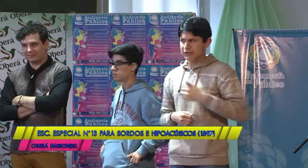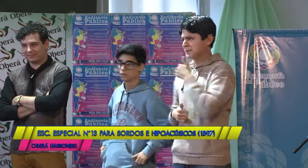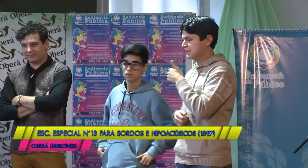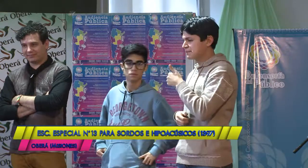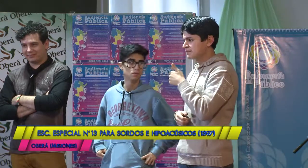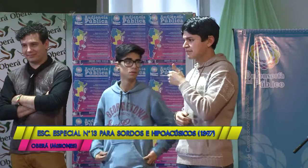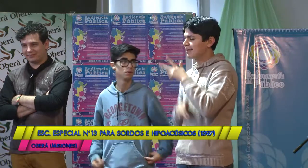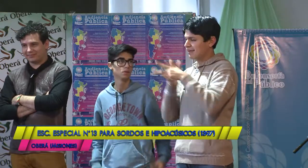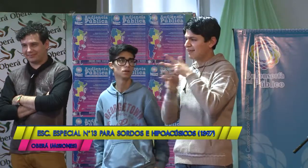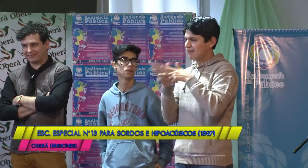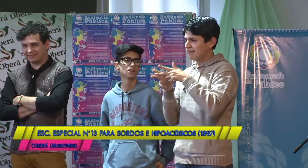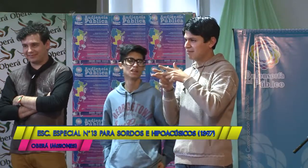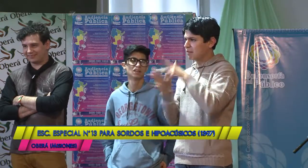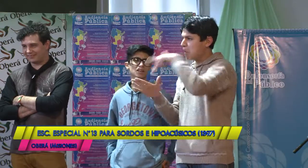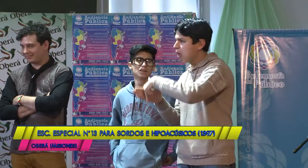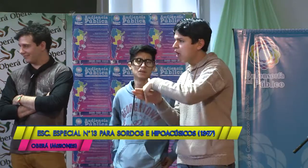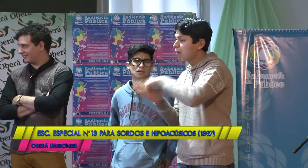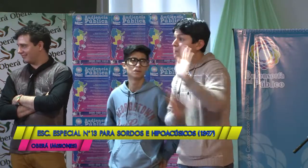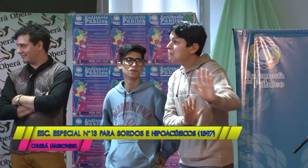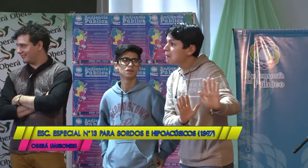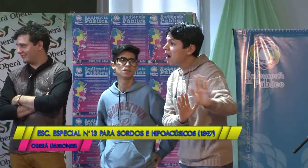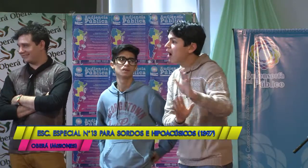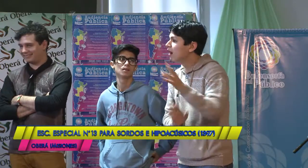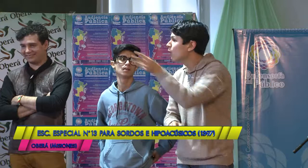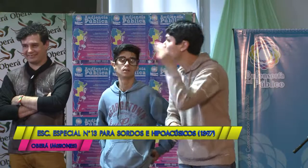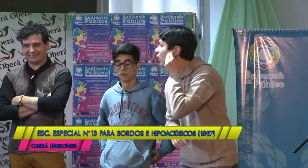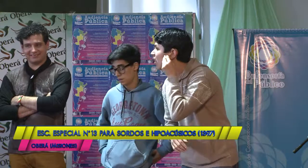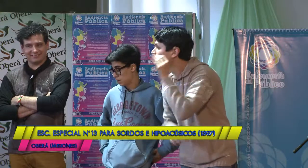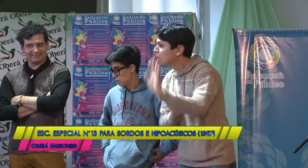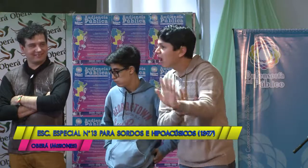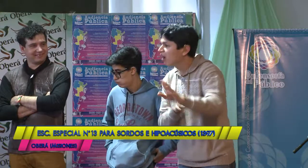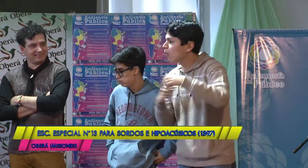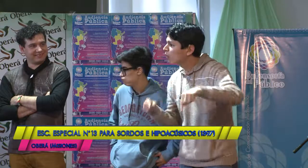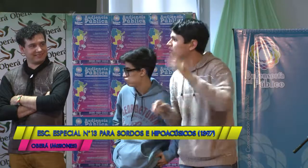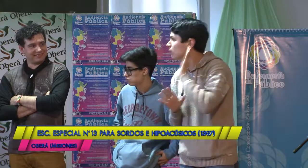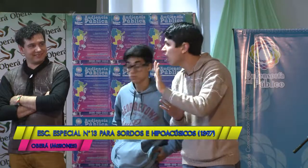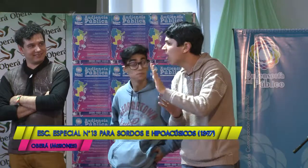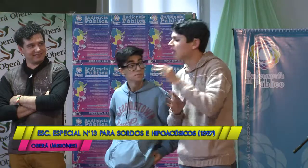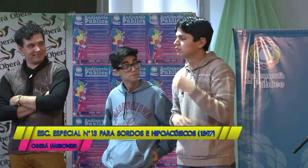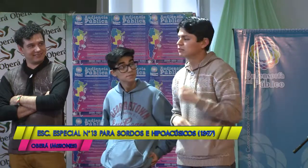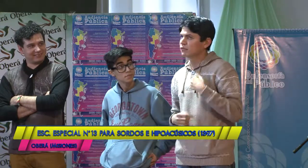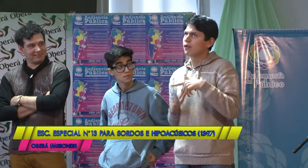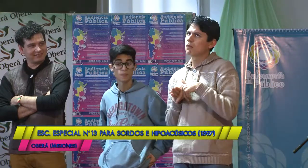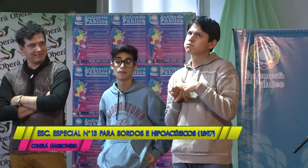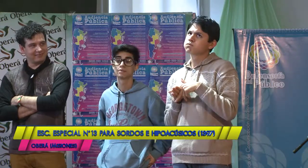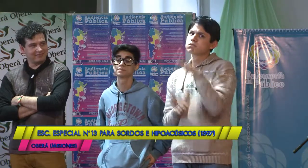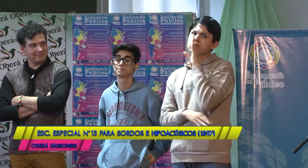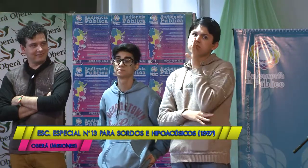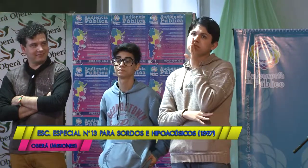para que escuche y me diga, que escuche y me diga. Y le digo, dale, dale, decime, no, espera que estoy escuchando, bueno, espera, te digo, bueno, me tengo